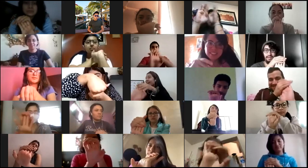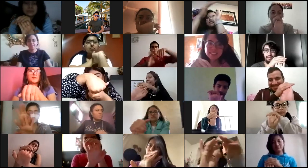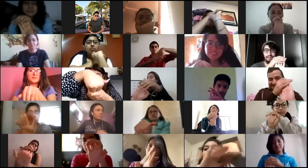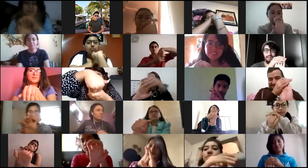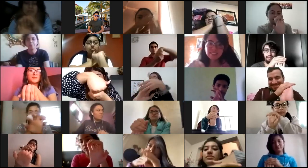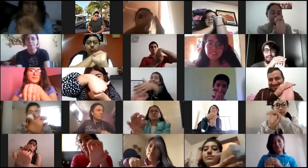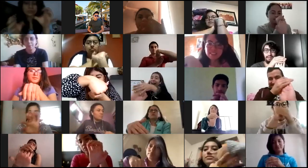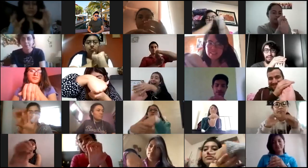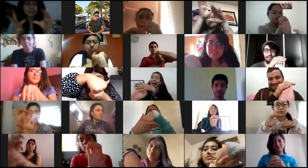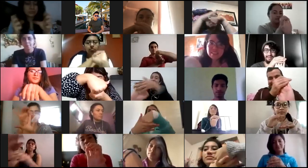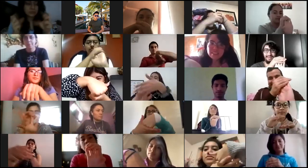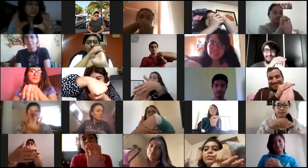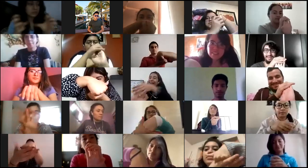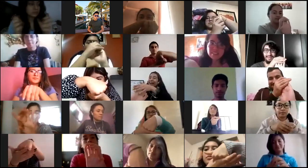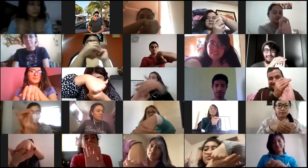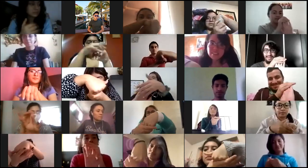Hacia atrás, hacia enfrente ahora.